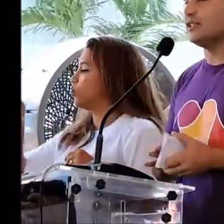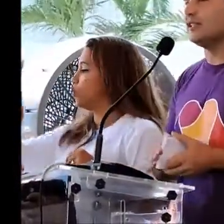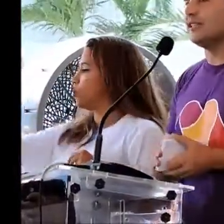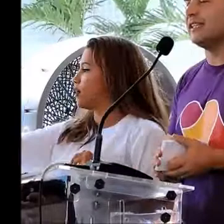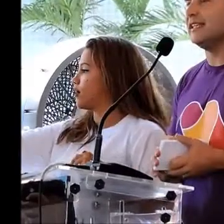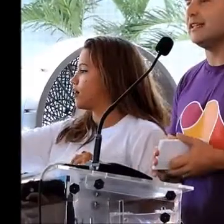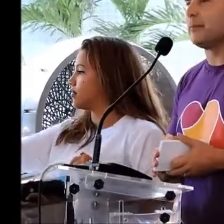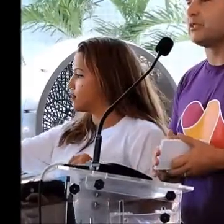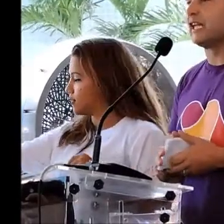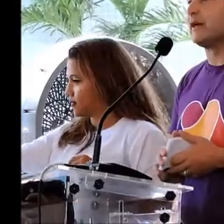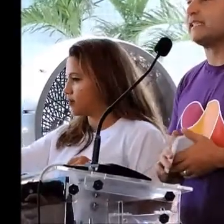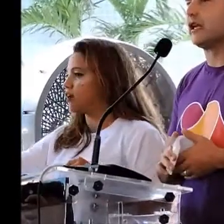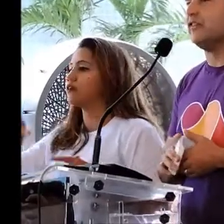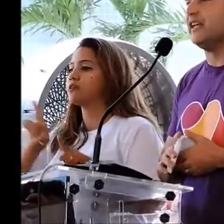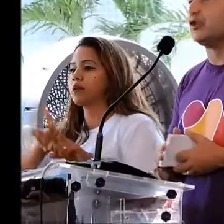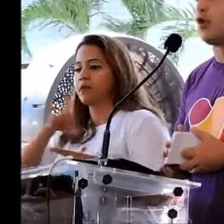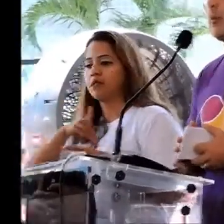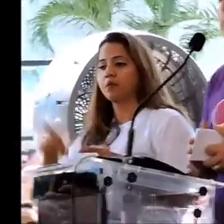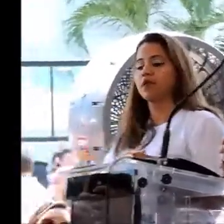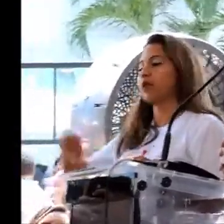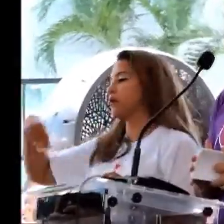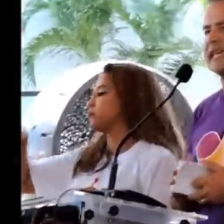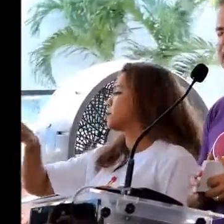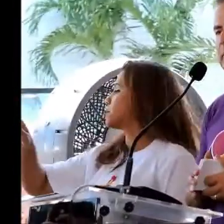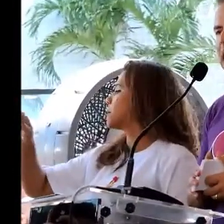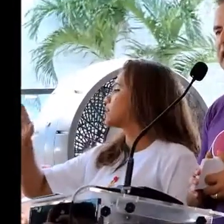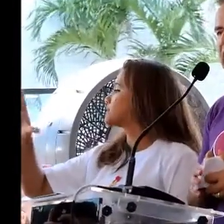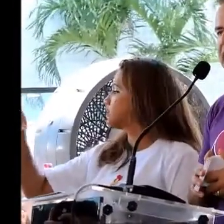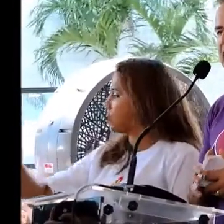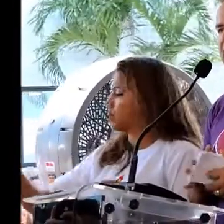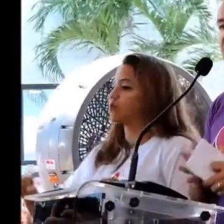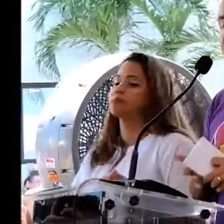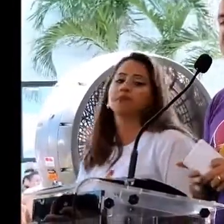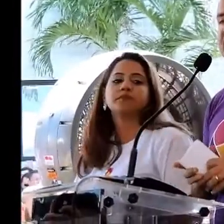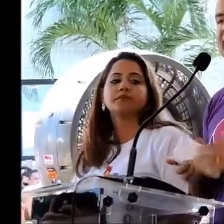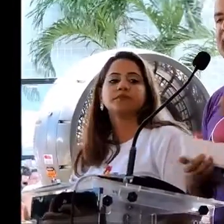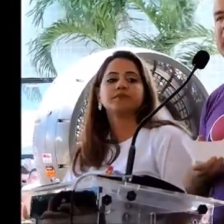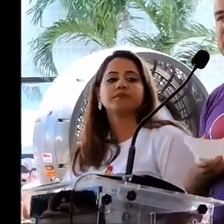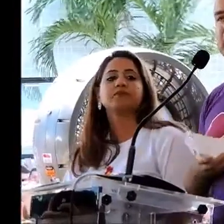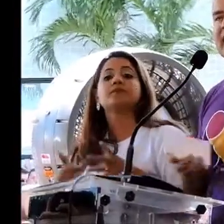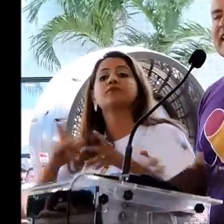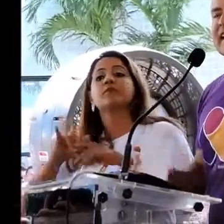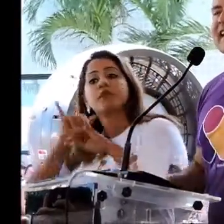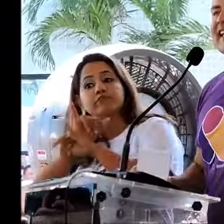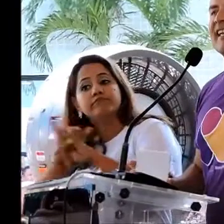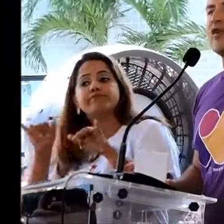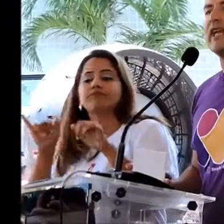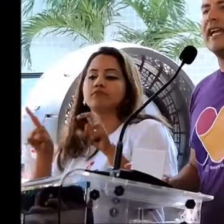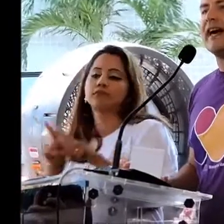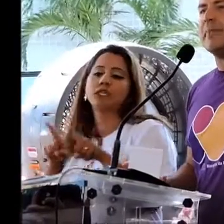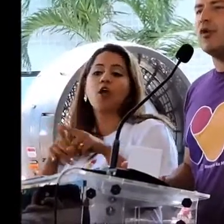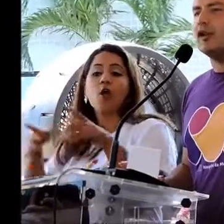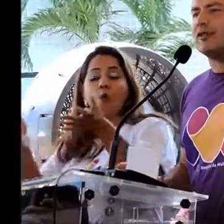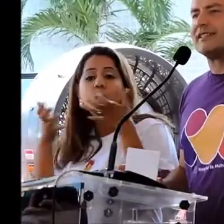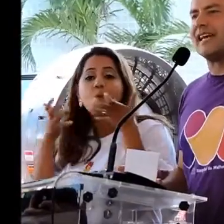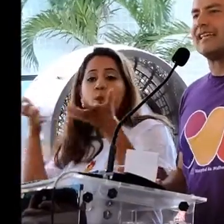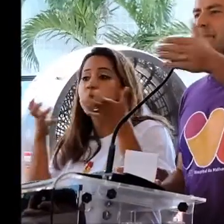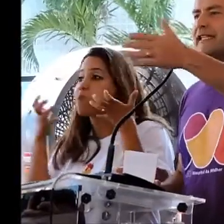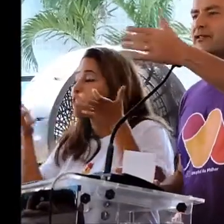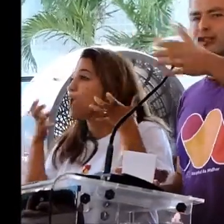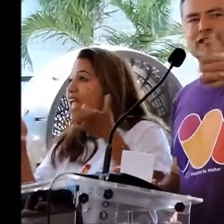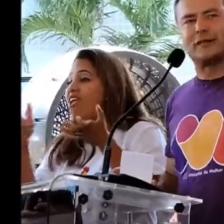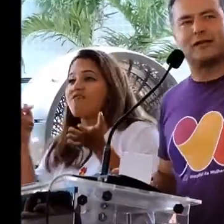ao deputado Marcelo Vitor como presidente da Assembleia Legislativa e dizer que eu queria